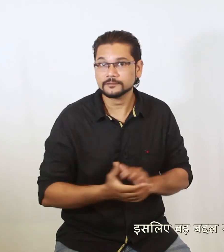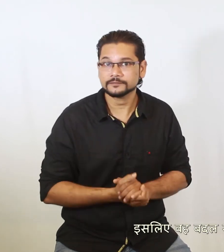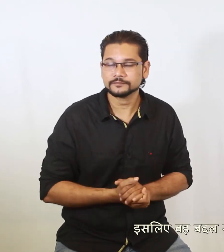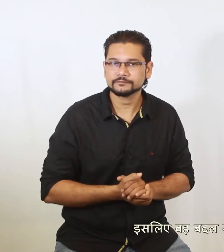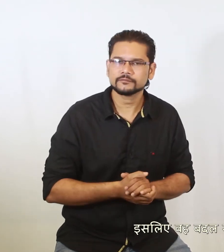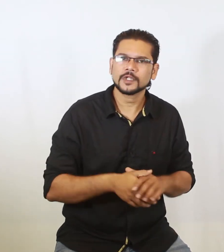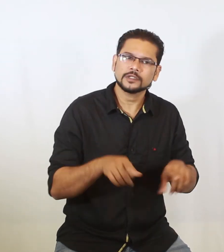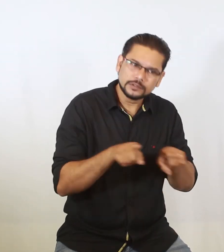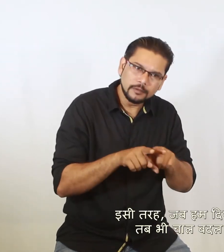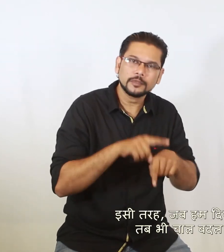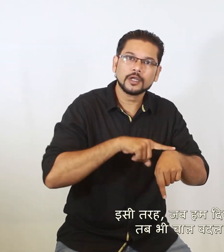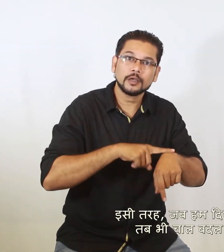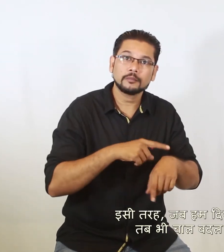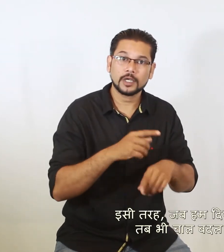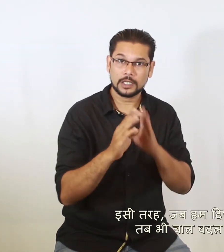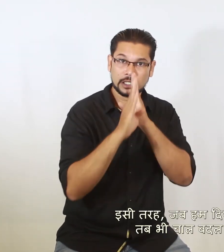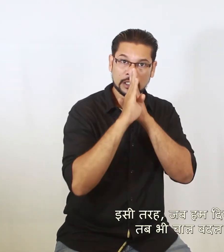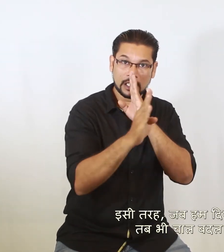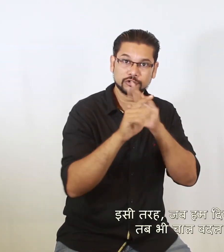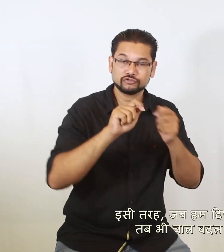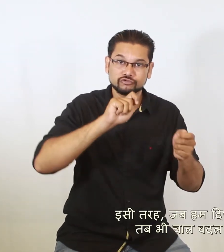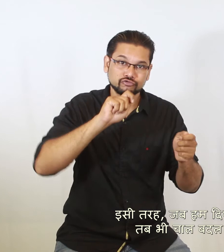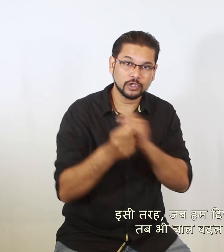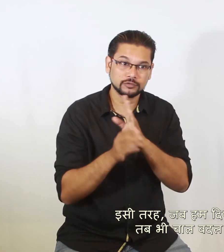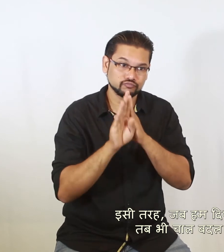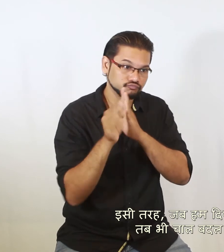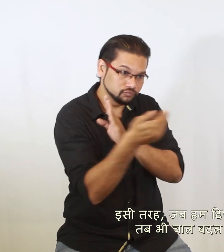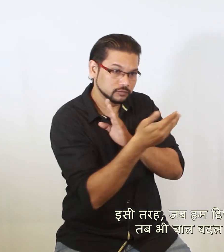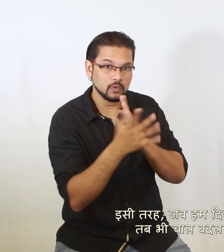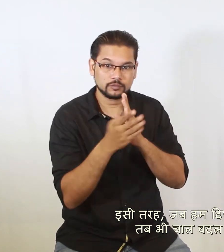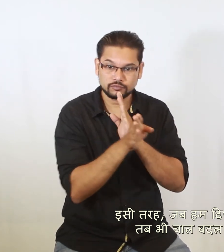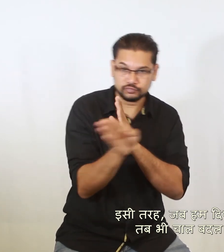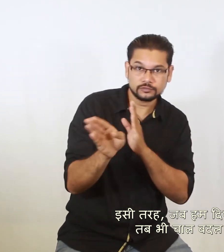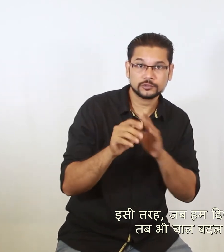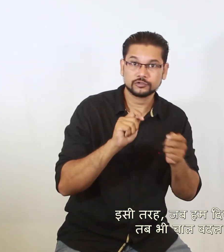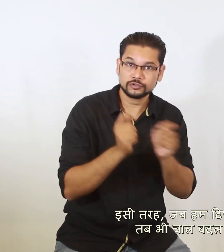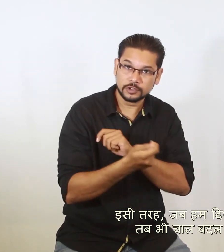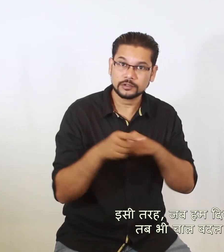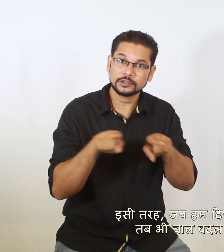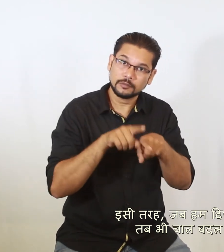सकती है इसी तरह जब हम दिशा बदलते हैं तब भी चाल बदल जाती है